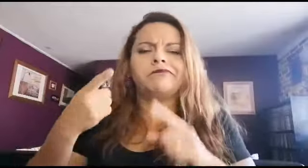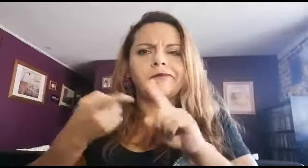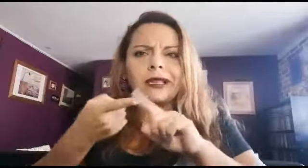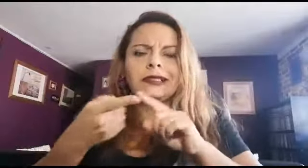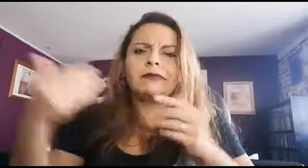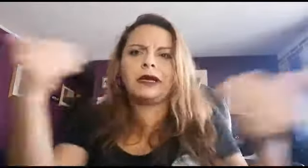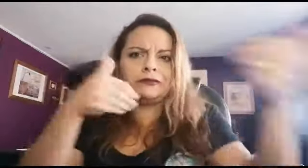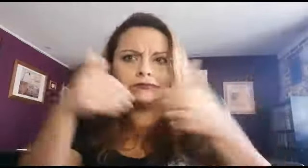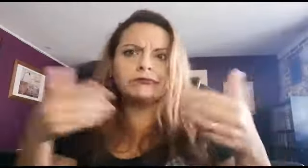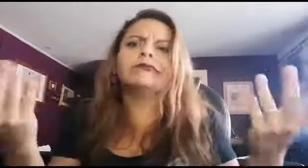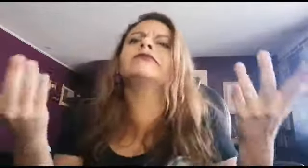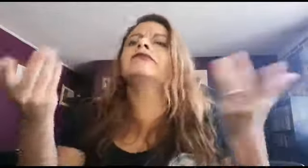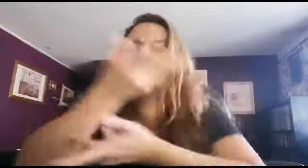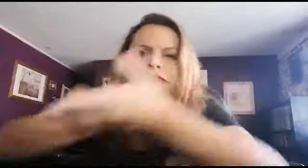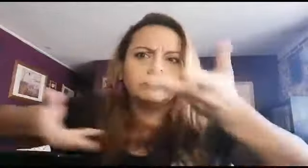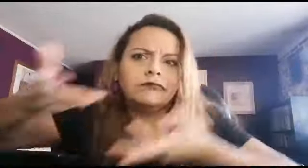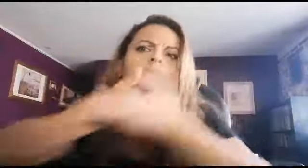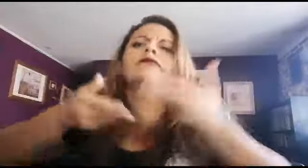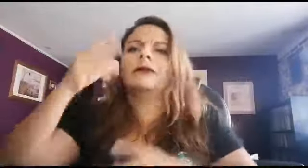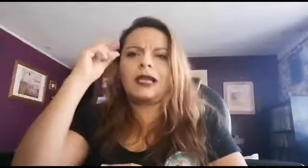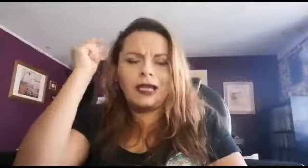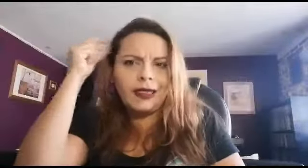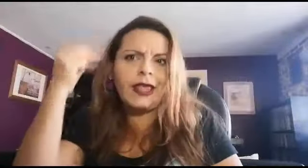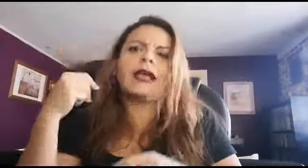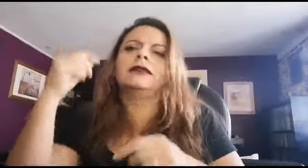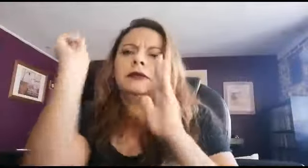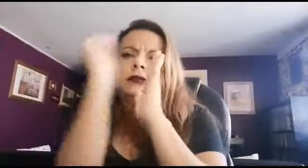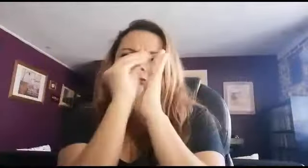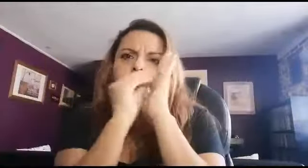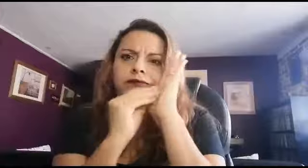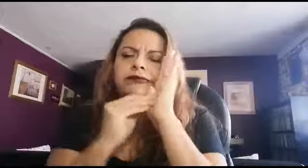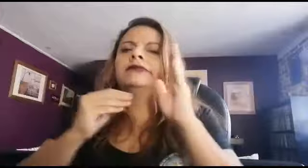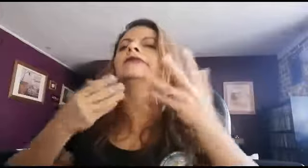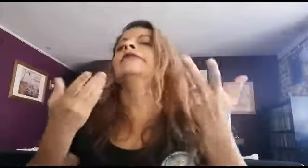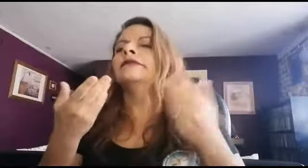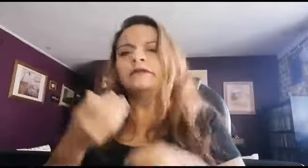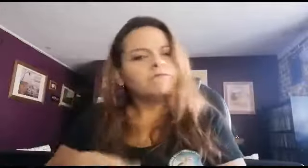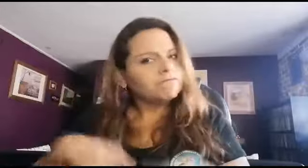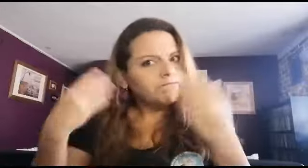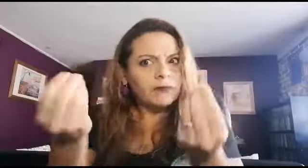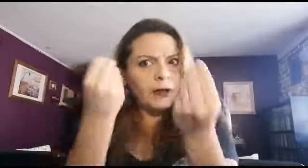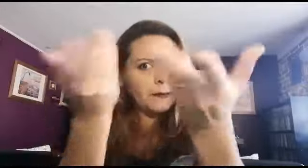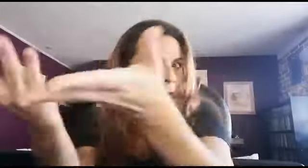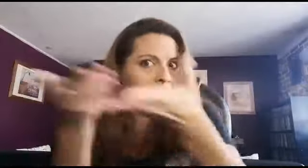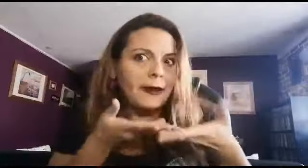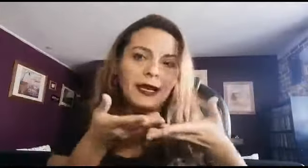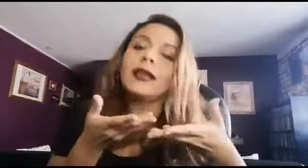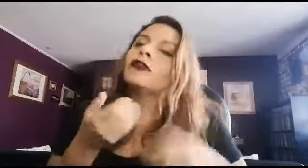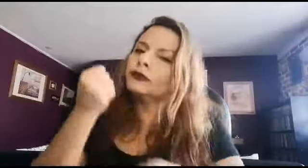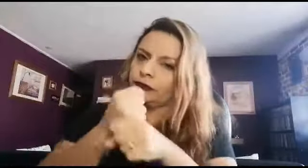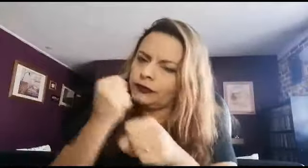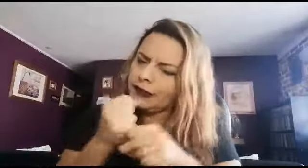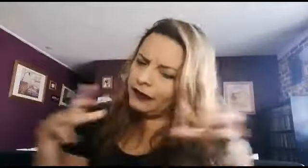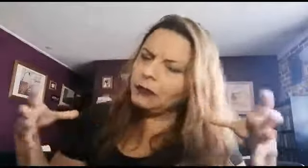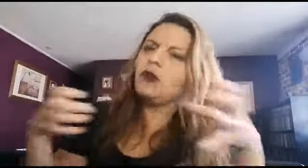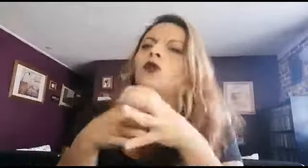y si quieren pueden participar podemos compartir pueden enviar sus ideas para recopilar las son